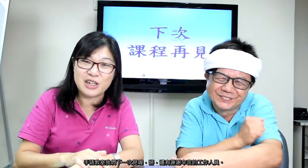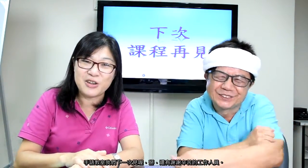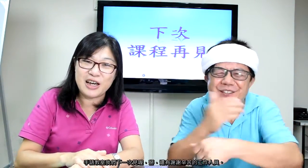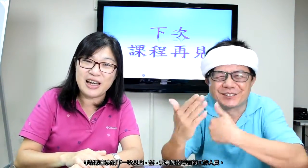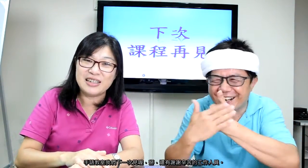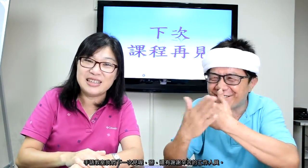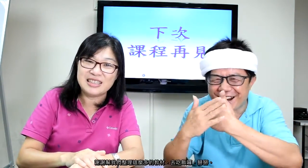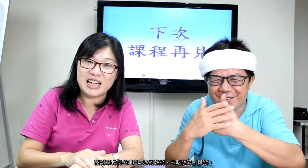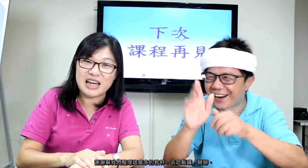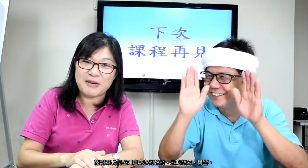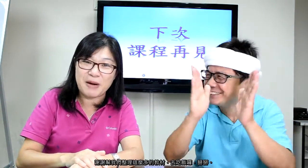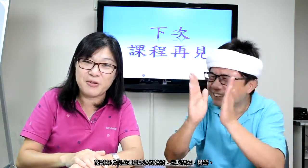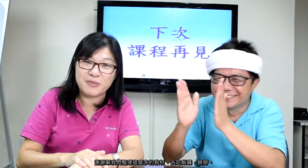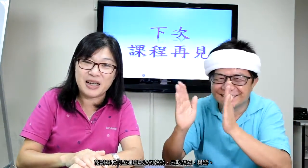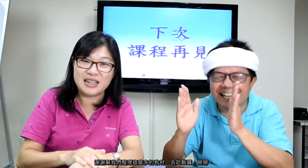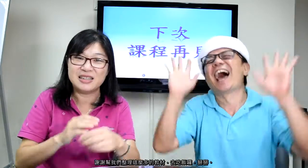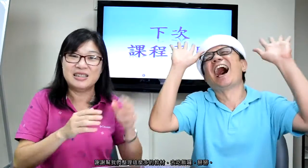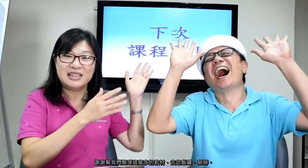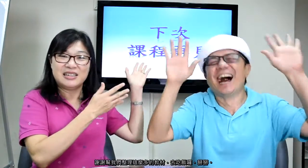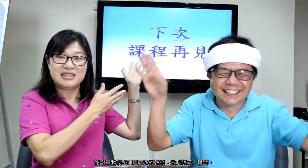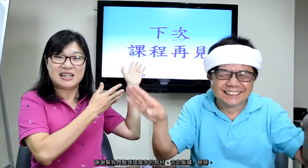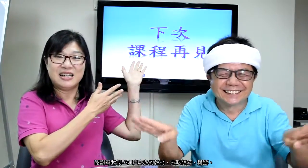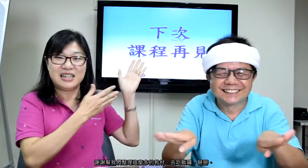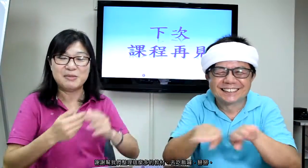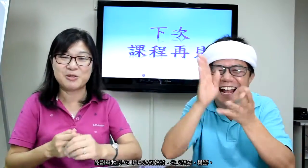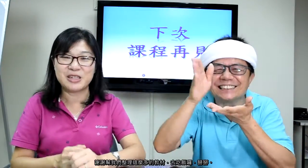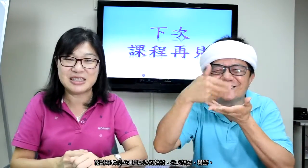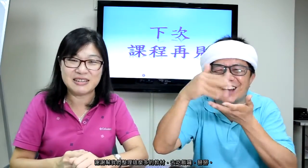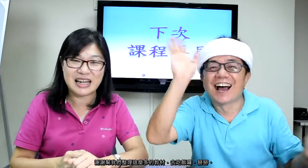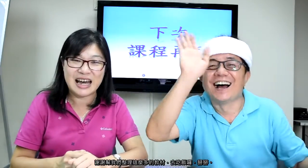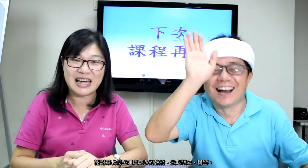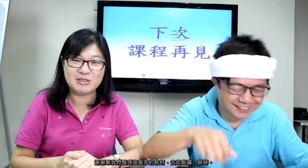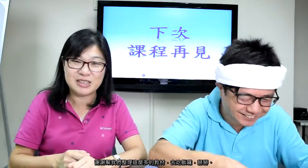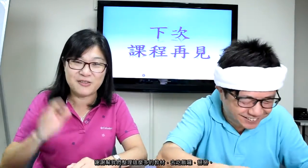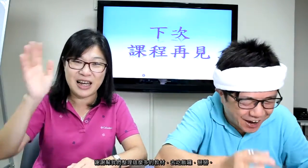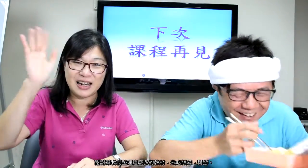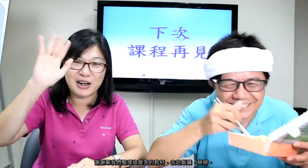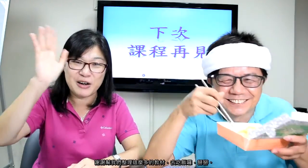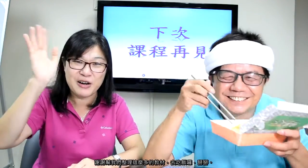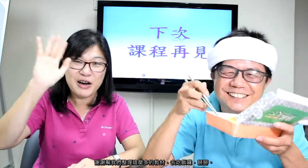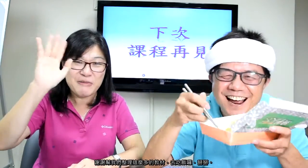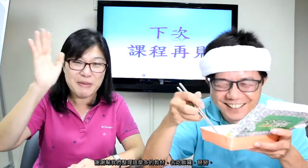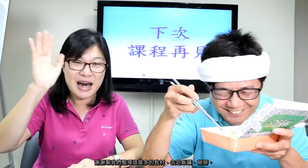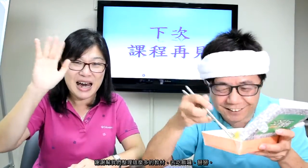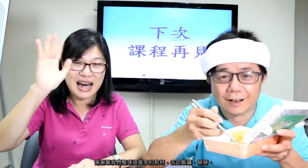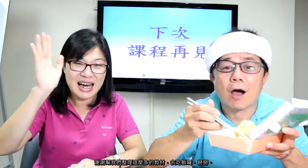人员，谢谢帮我们整理那么多的教材，去吃饭咯，拜